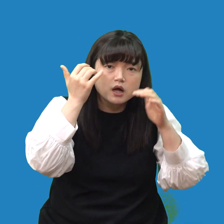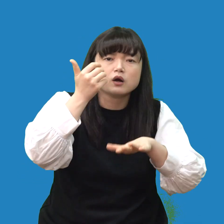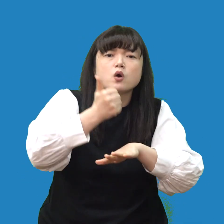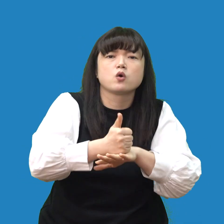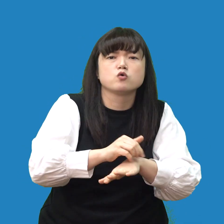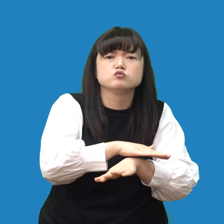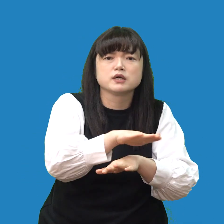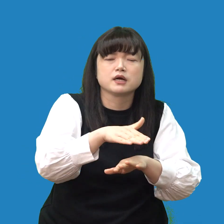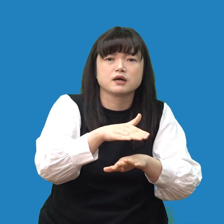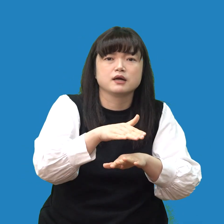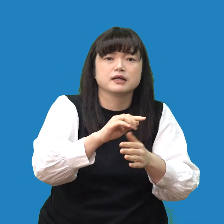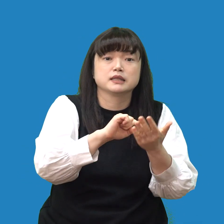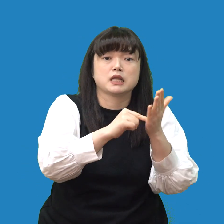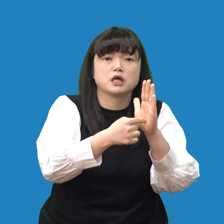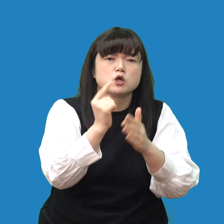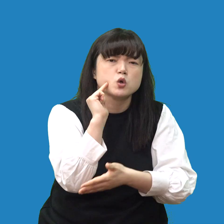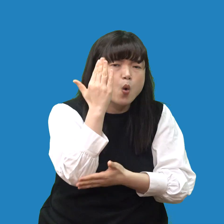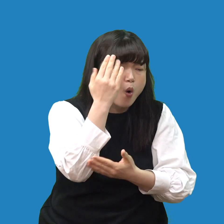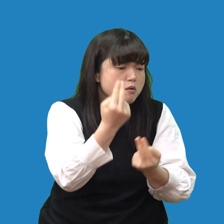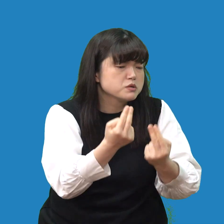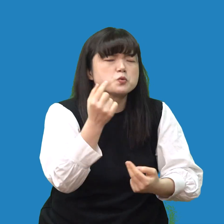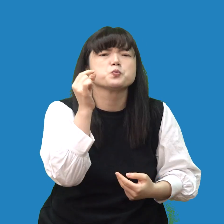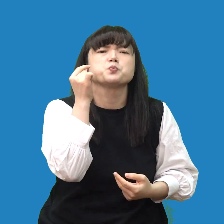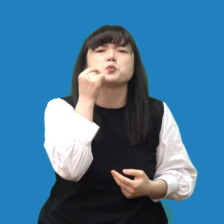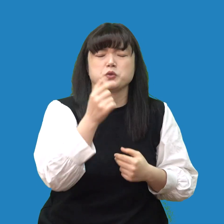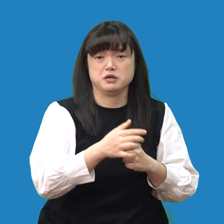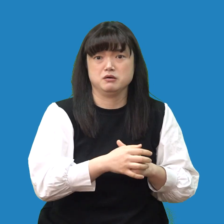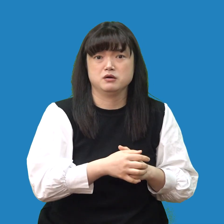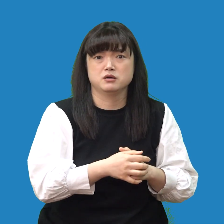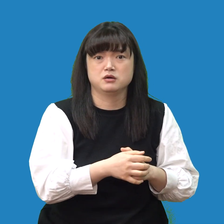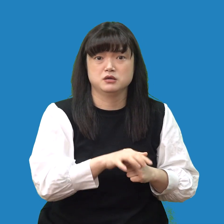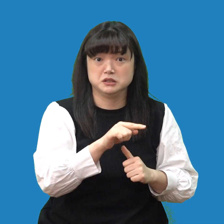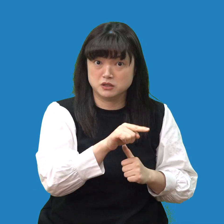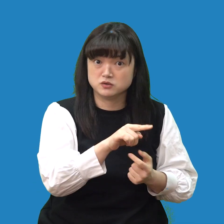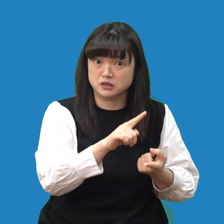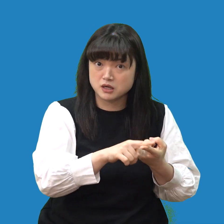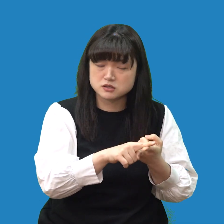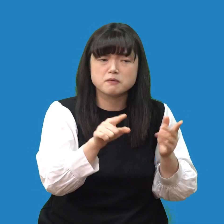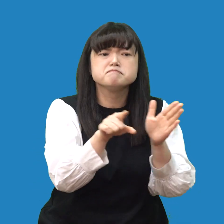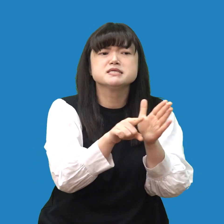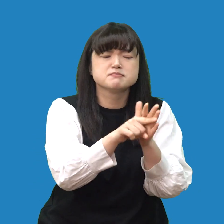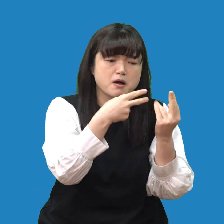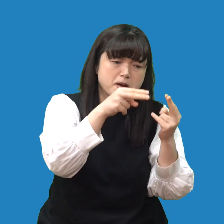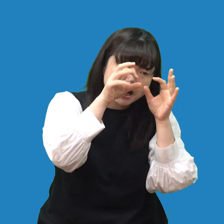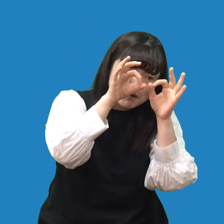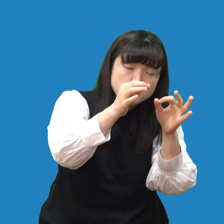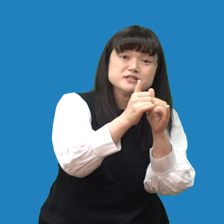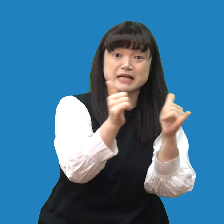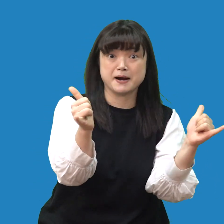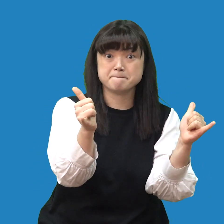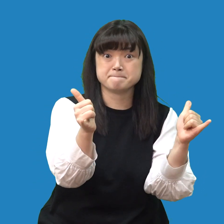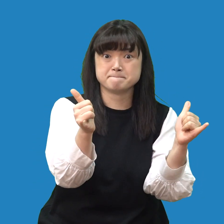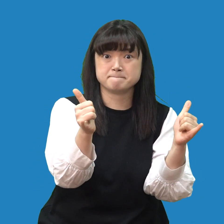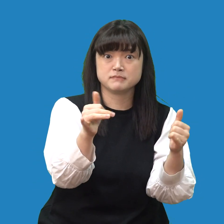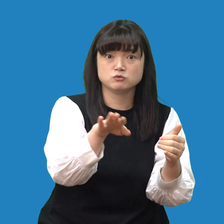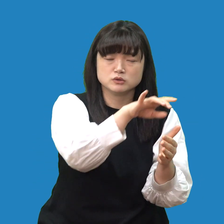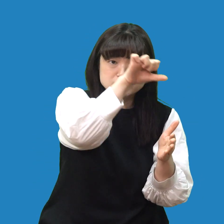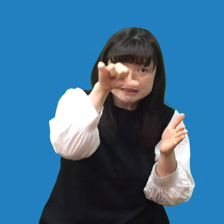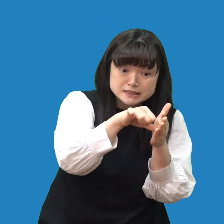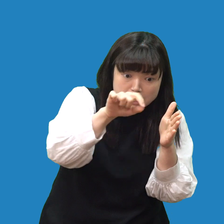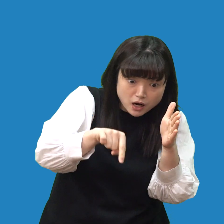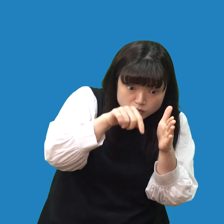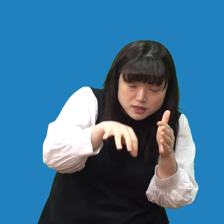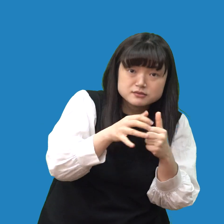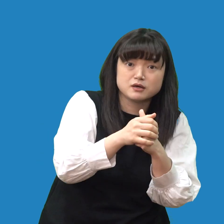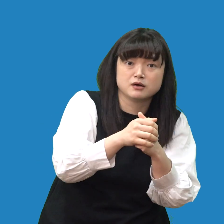장차 우리에게 나타날 영광과 비교할 수 없습니다. 그것을 믿음으로 바라보는 사람은 우리 인생